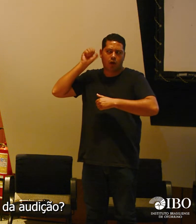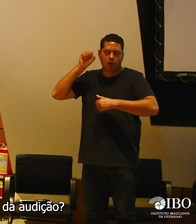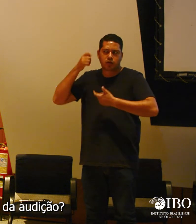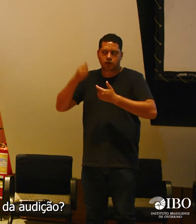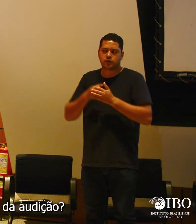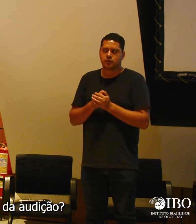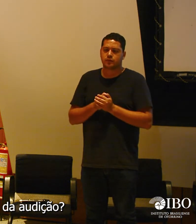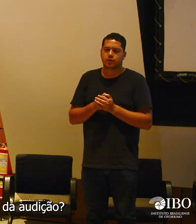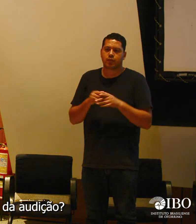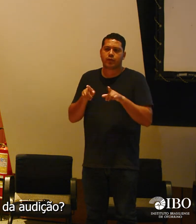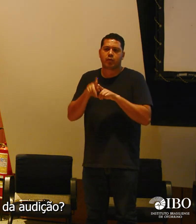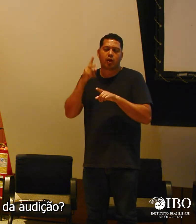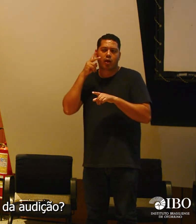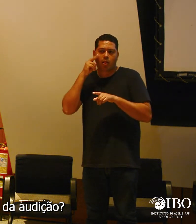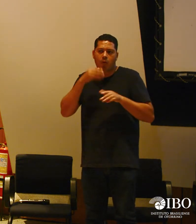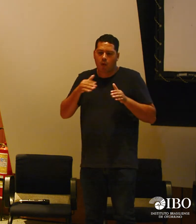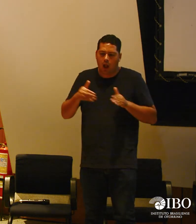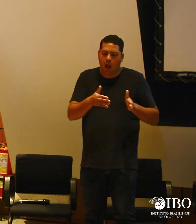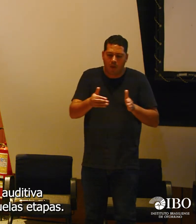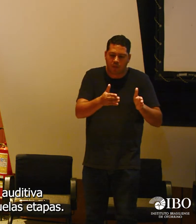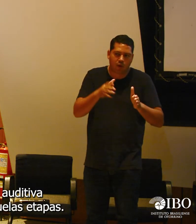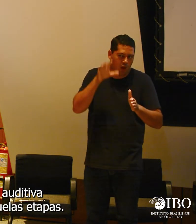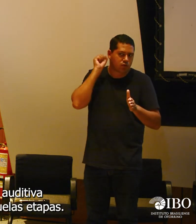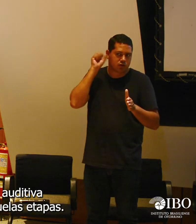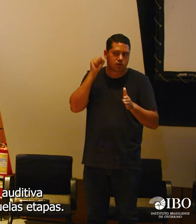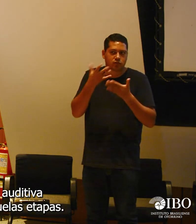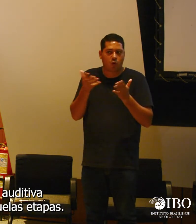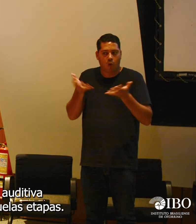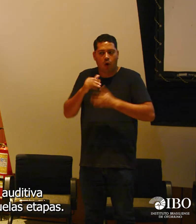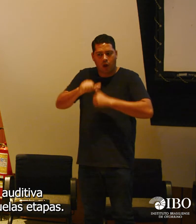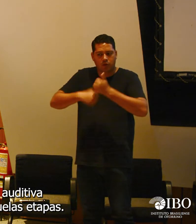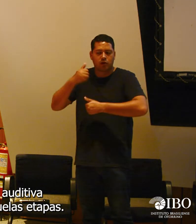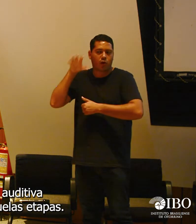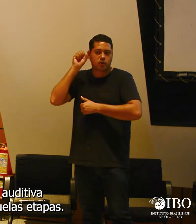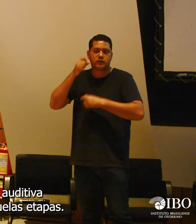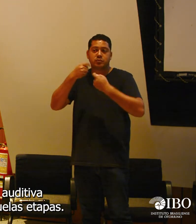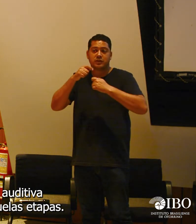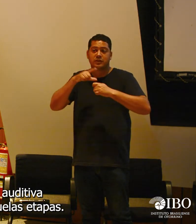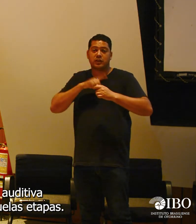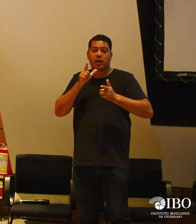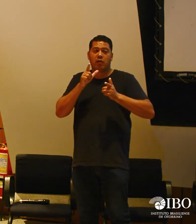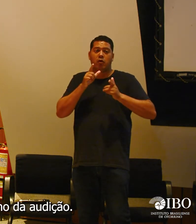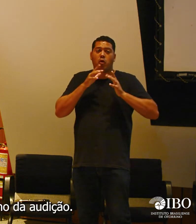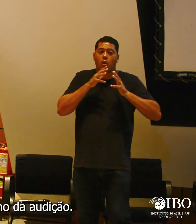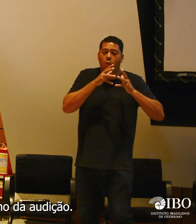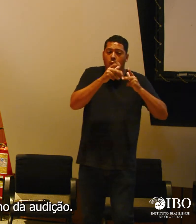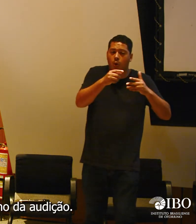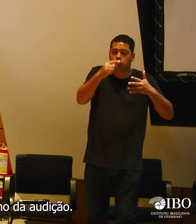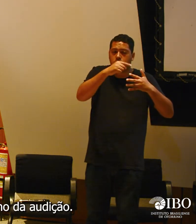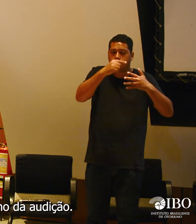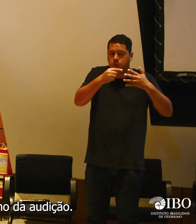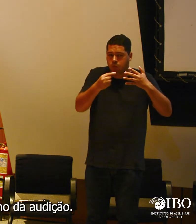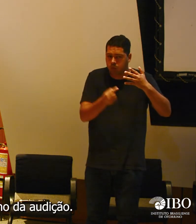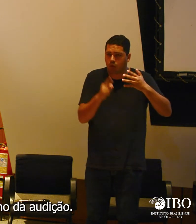E lembra daquele caminho da audição? Então, hoje a reabilitação auditiva tem que alcançar todas aquelas etapas,